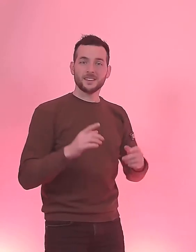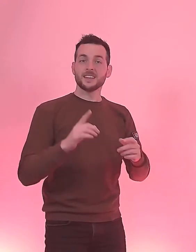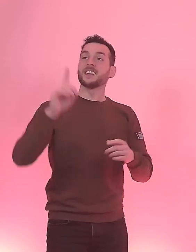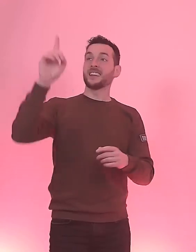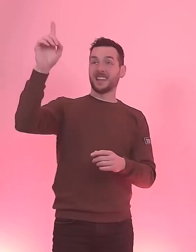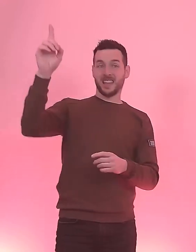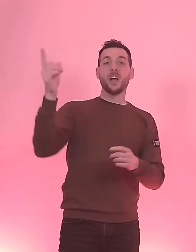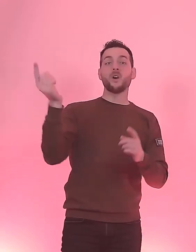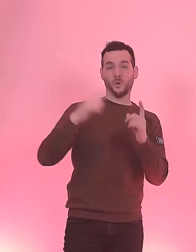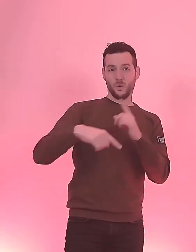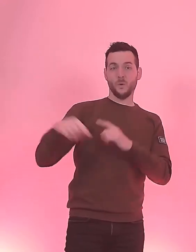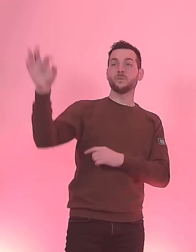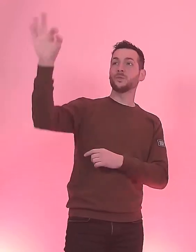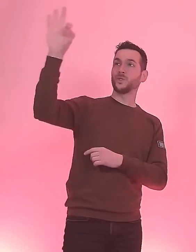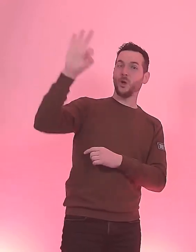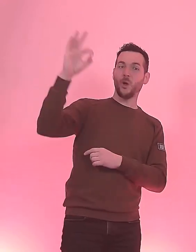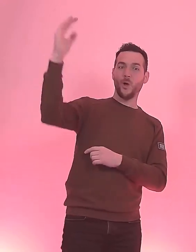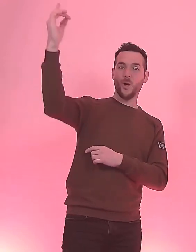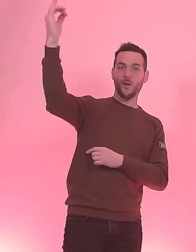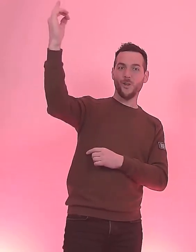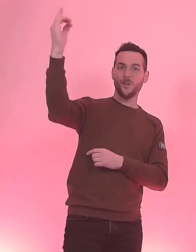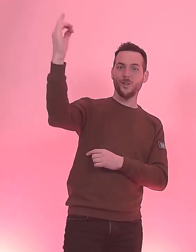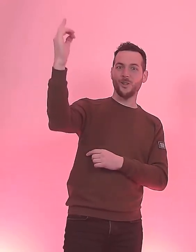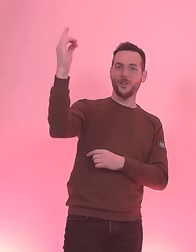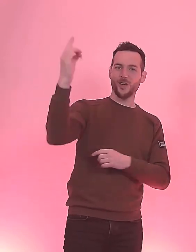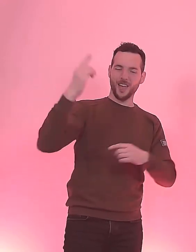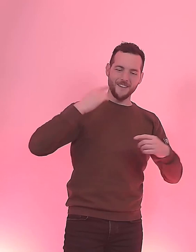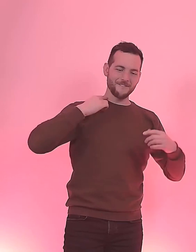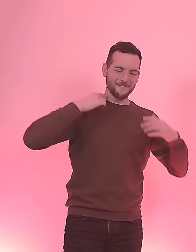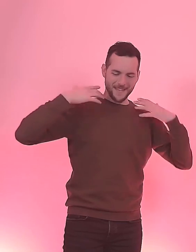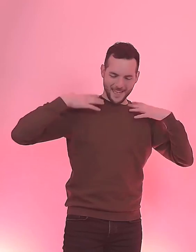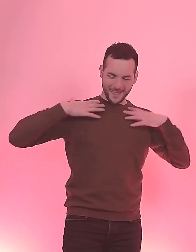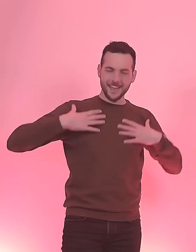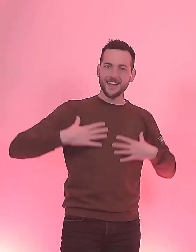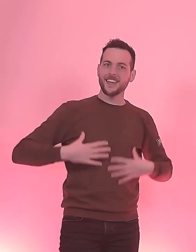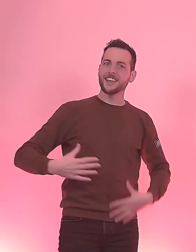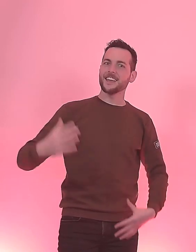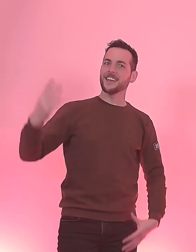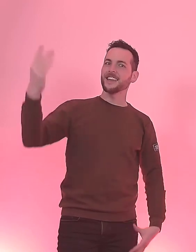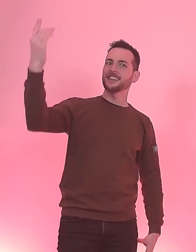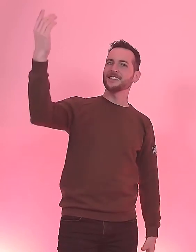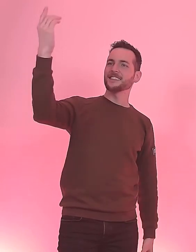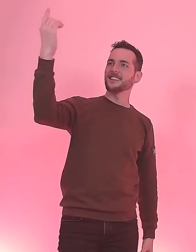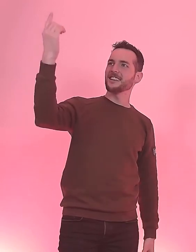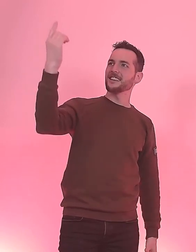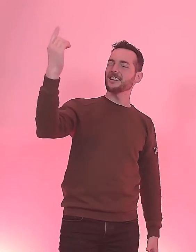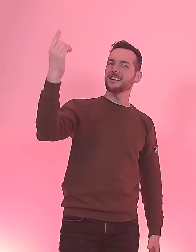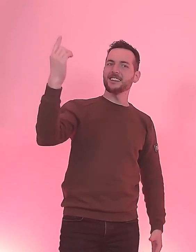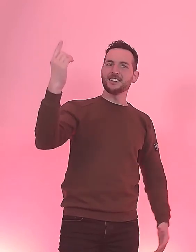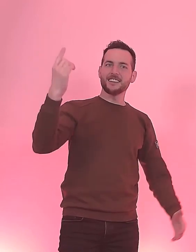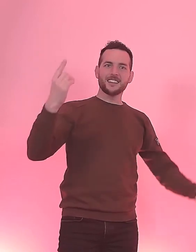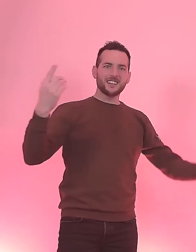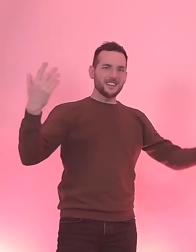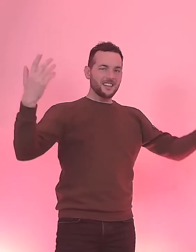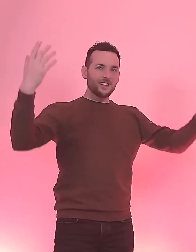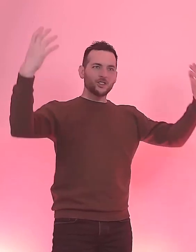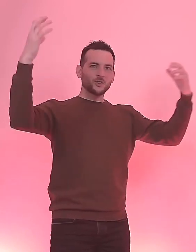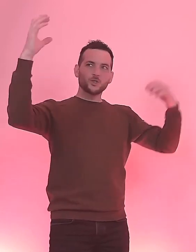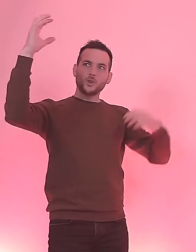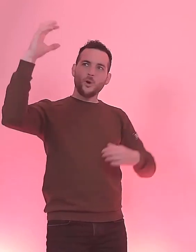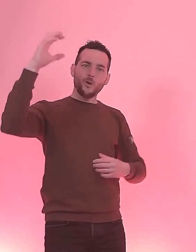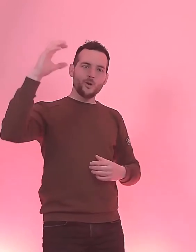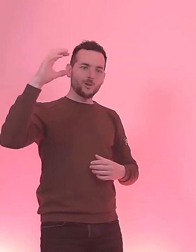wel niet zo een euro of waarheid blazing sun